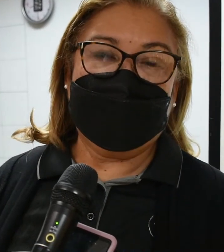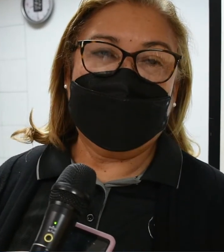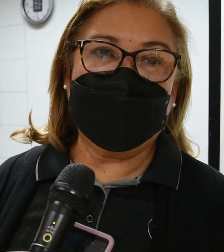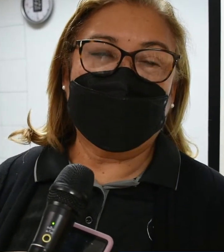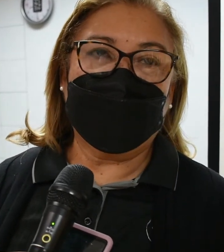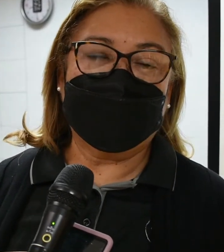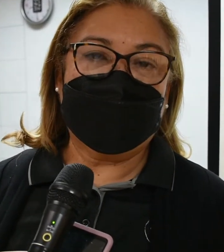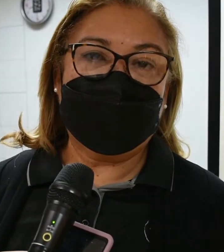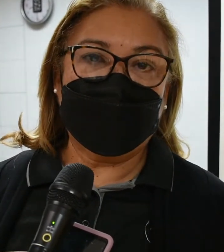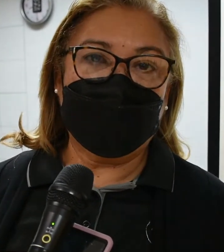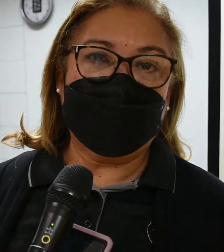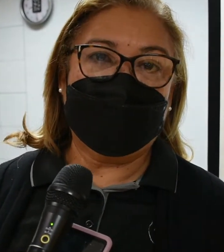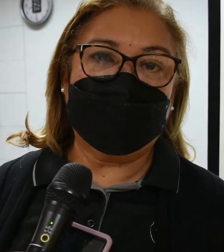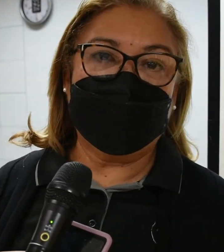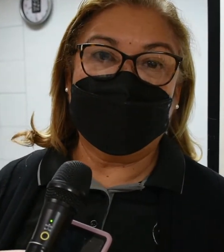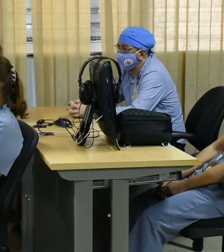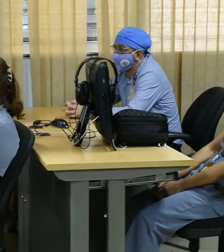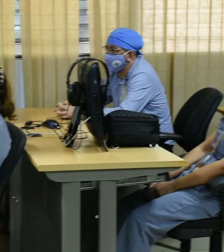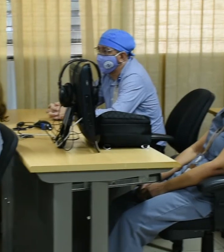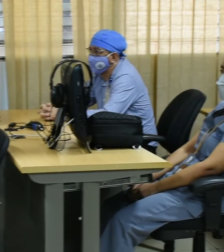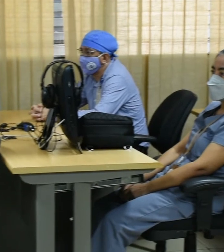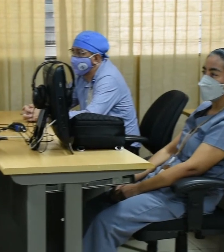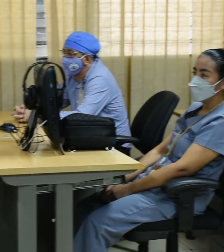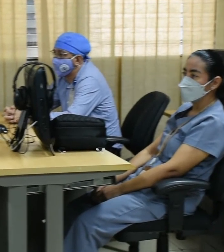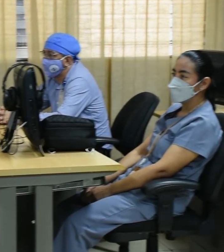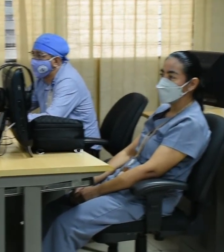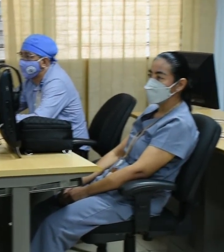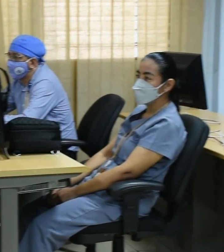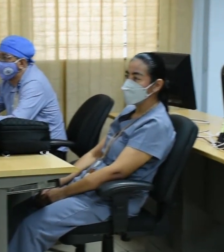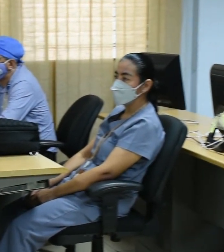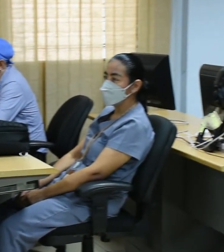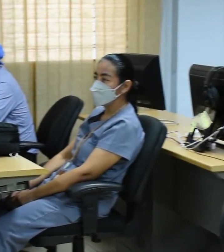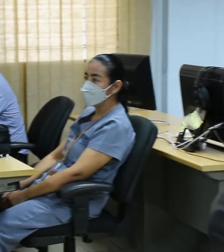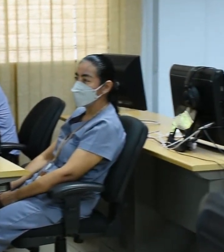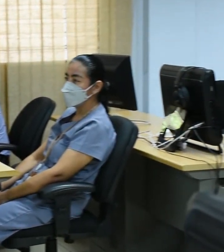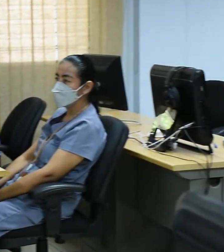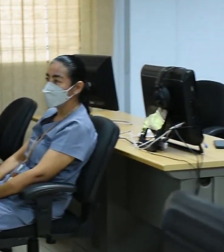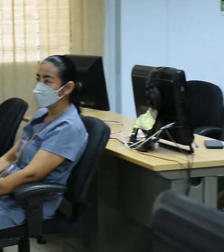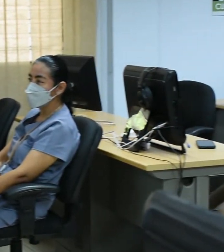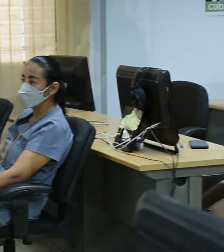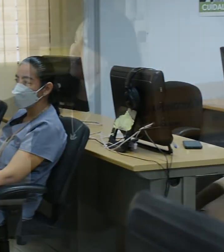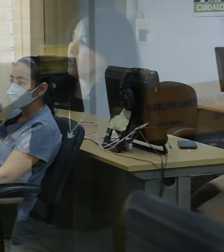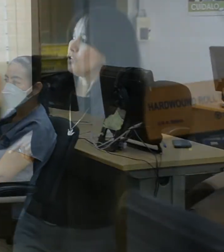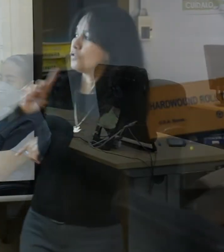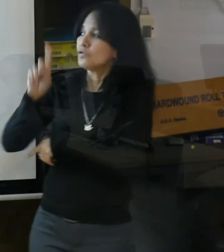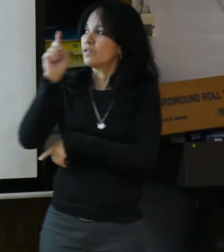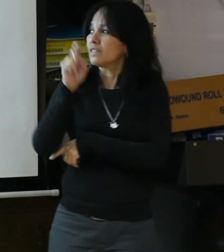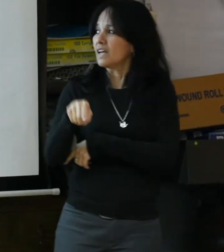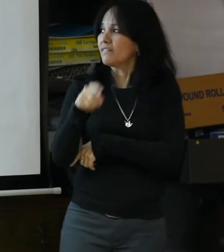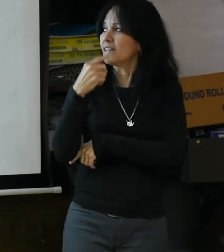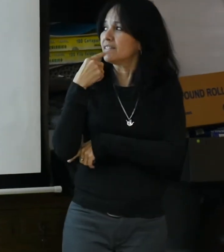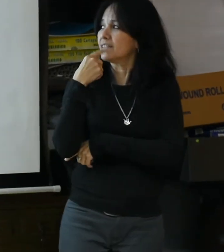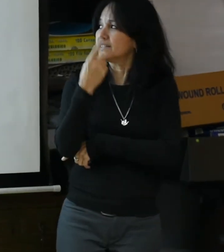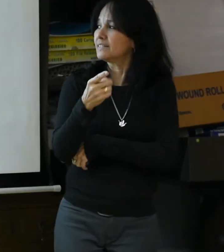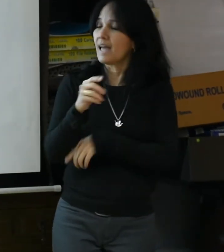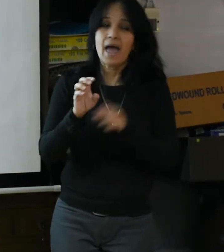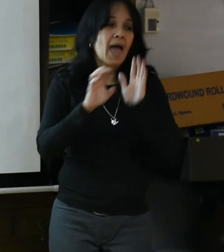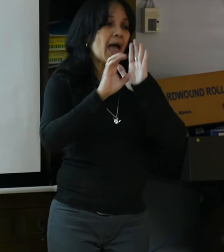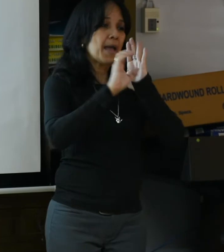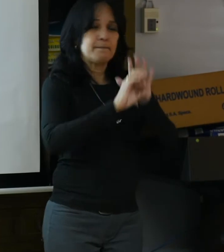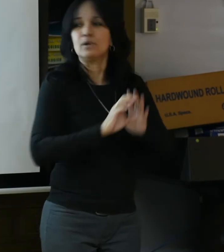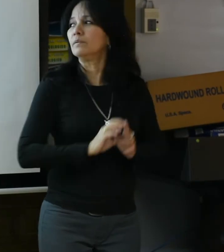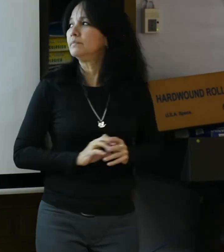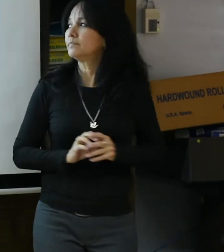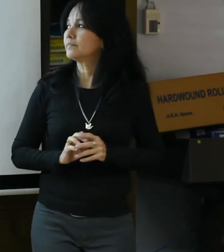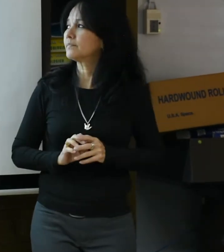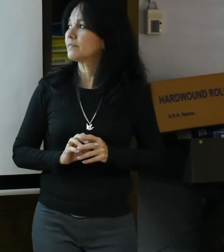que tienen por derecho para recibir tratamiento, rehabilitación o alguna actividad educativa y esto de su formación,